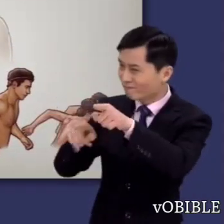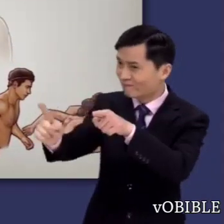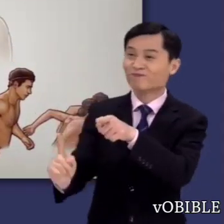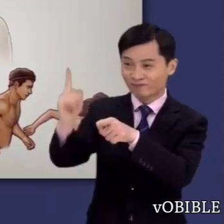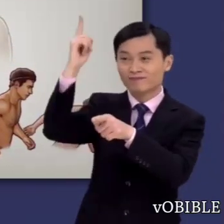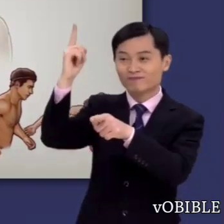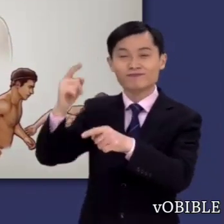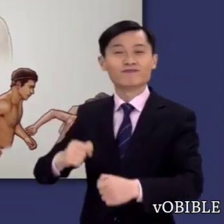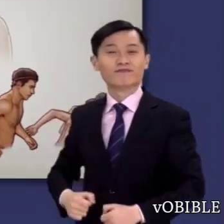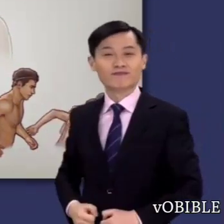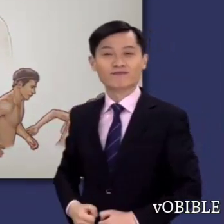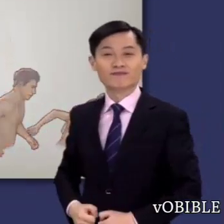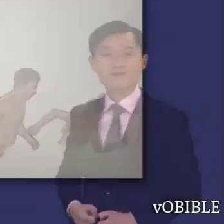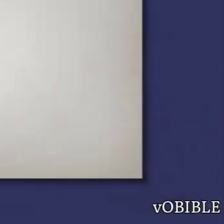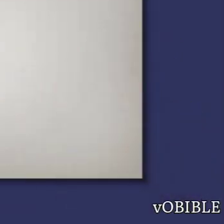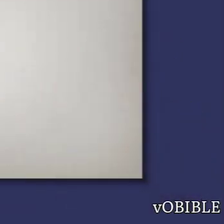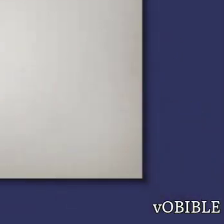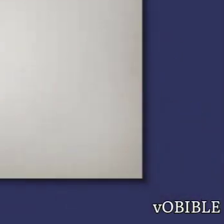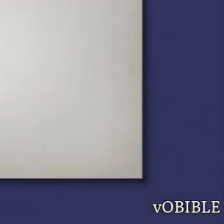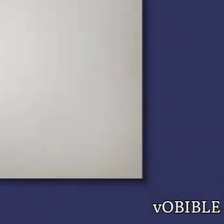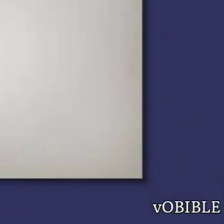现信心和保持忍耐。